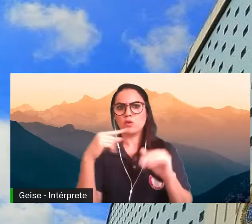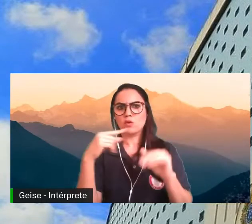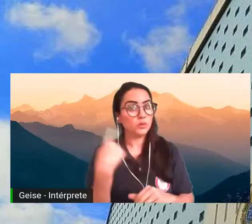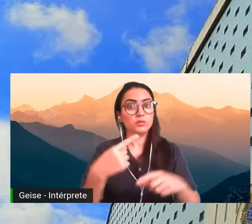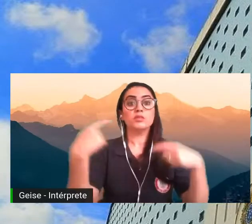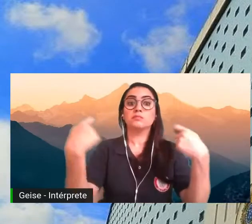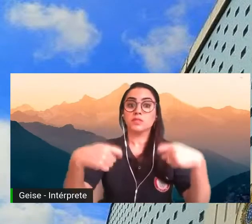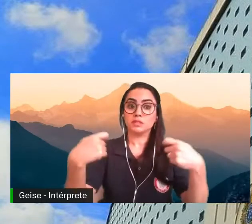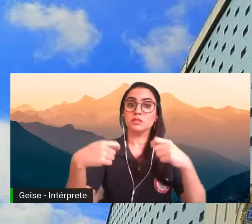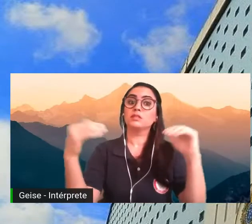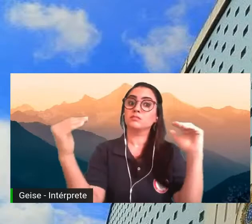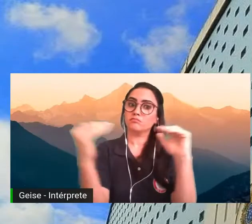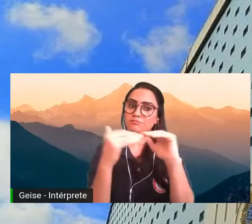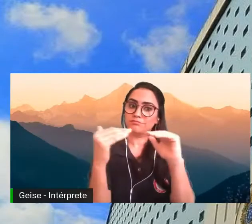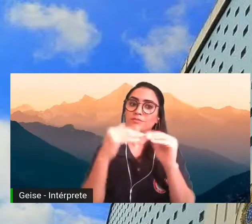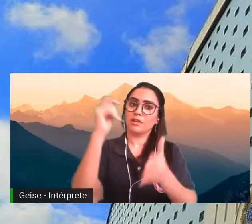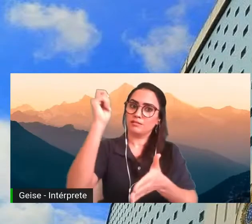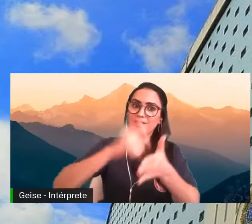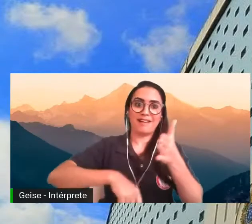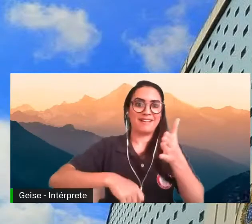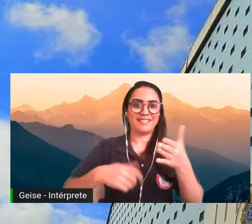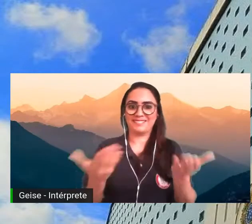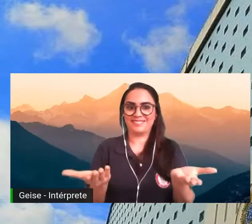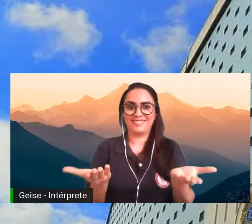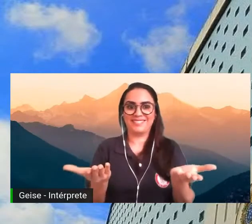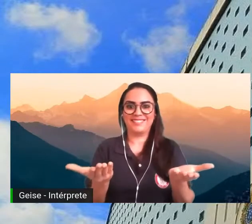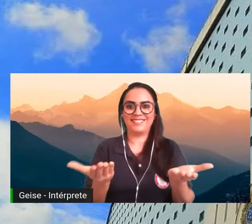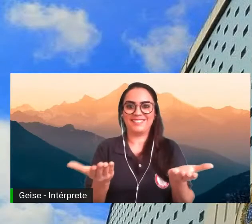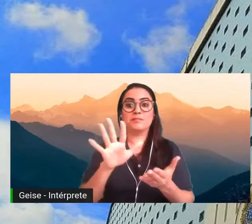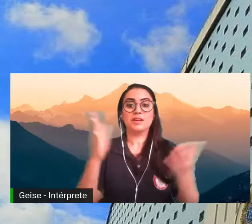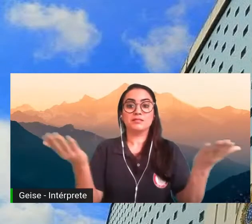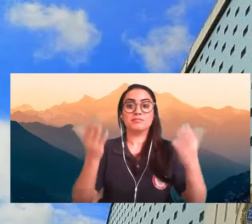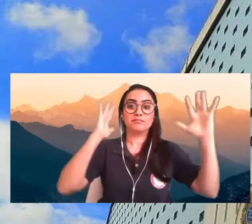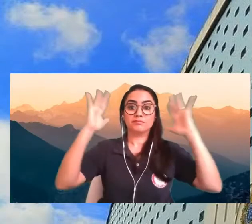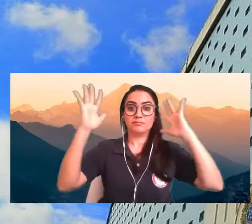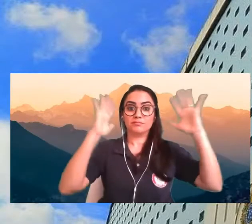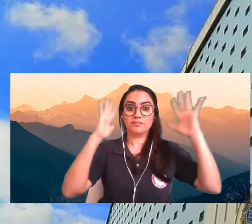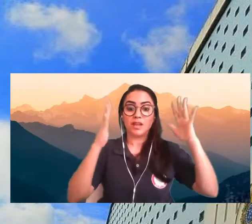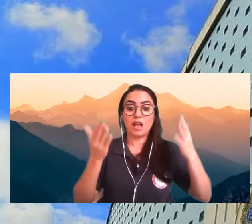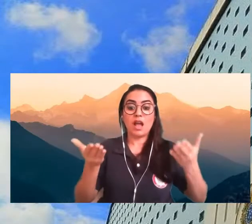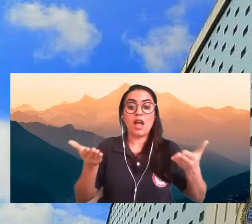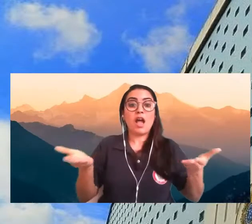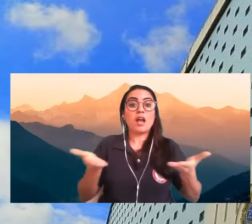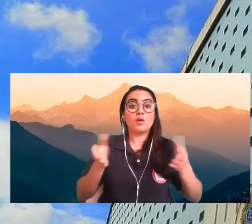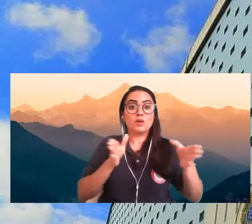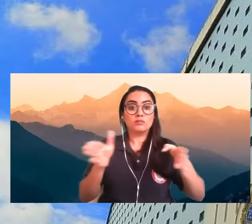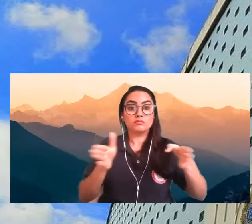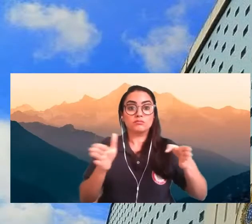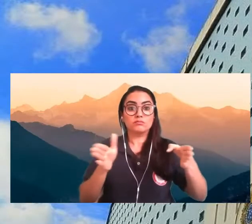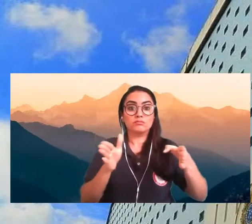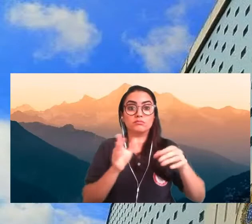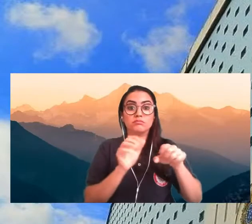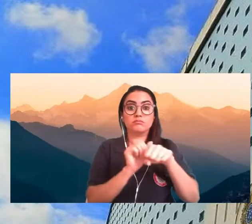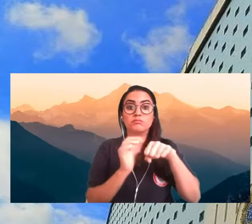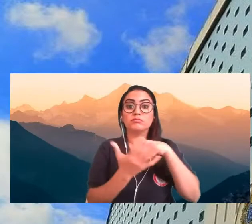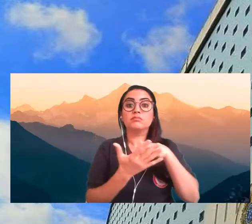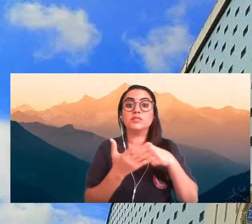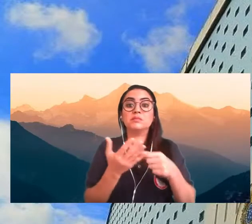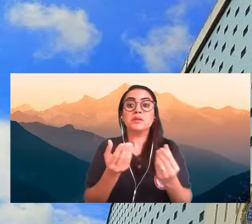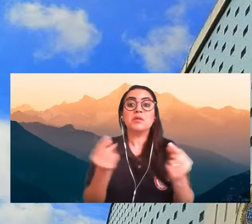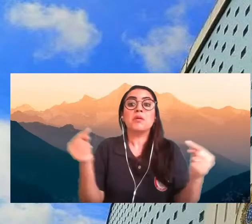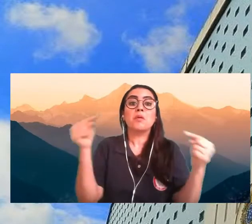vamos pensar um pouco o que, no atual contexto, o que isso também pode estar significando.